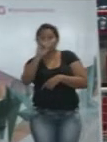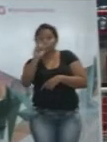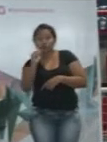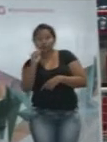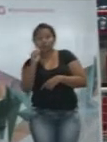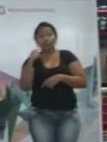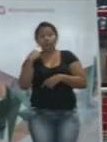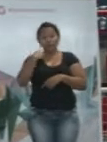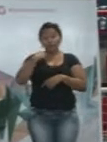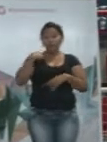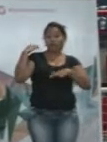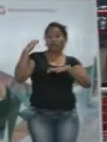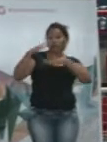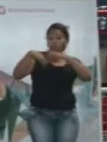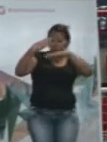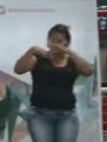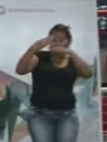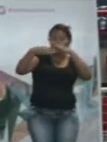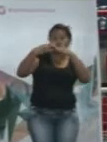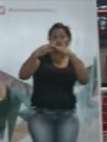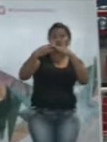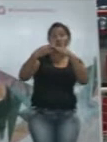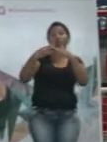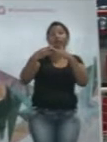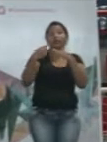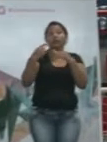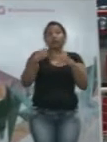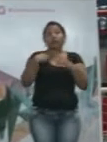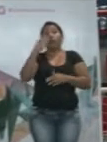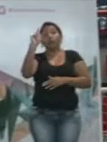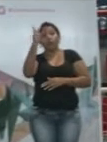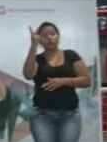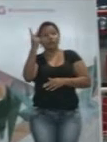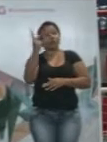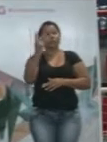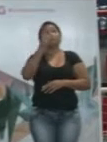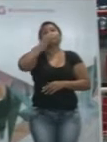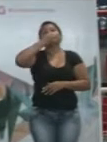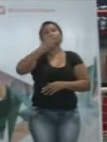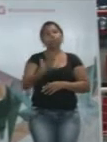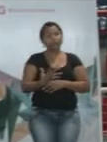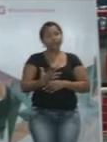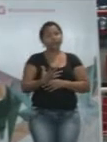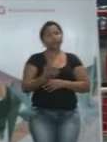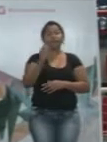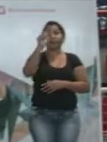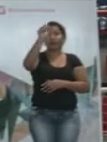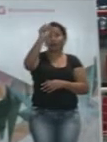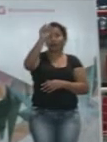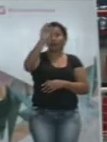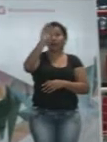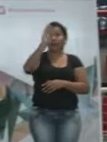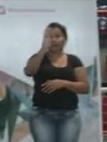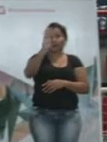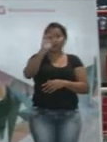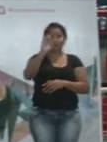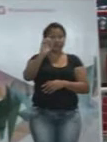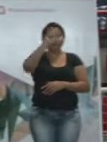estar utilizando ela como combustível. Então, observa aí, ó, o item A, o item B e o item C, eu já